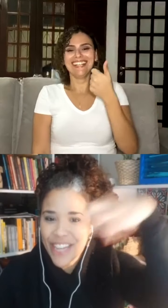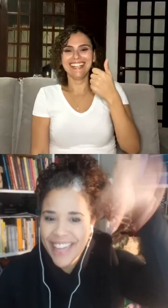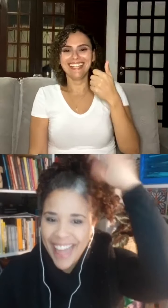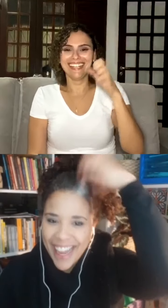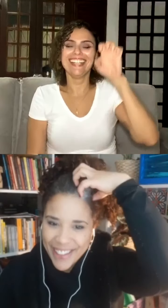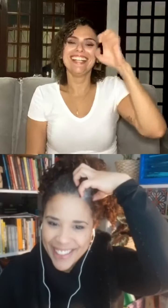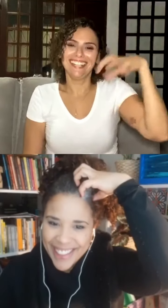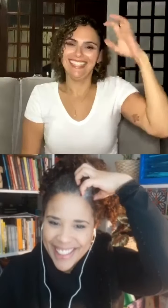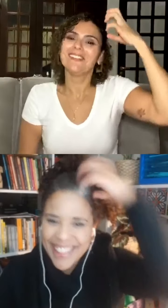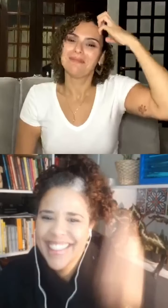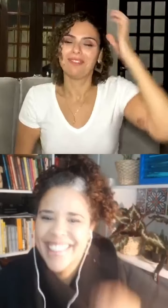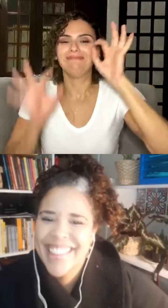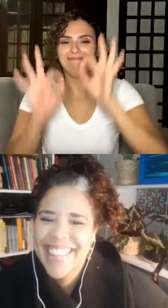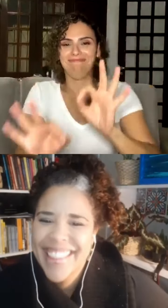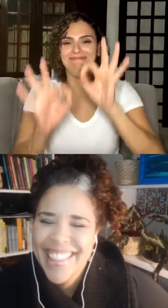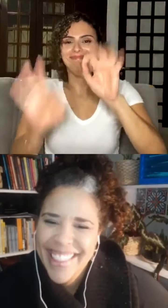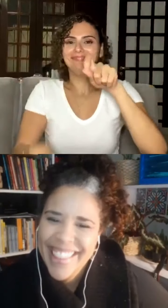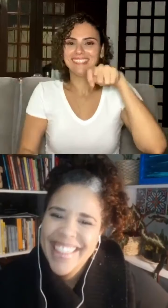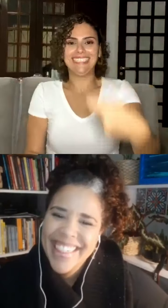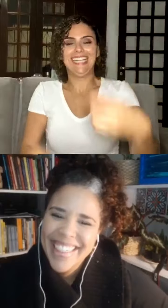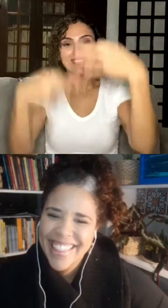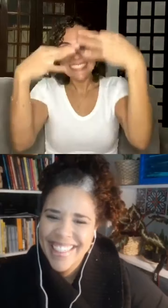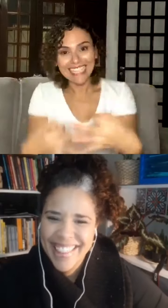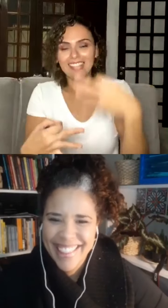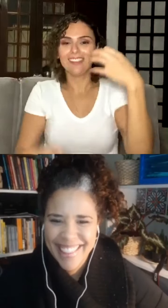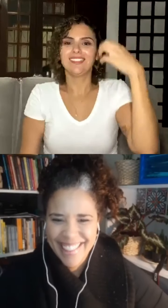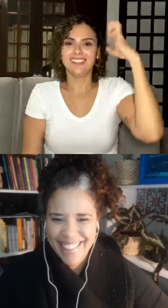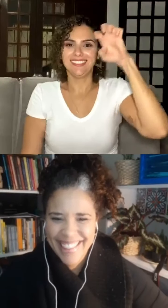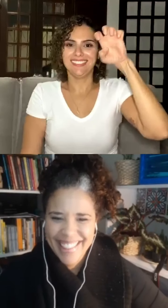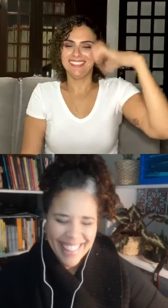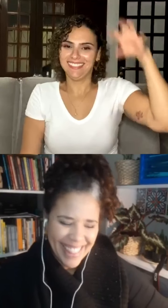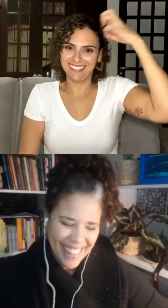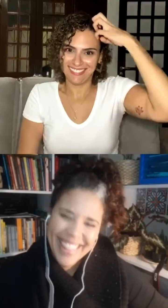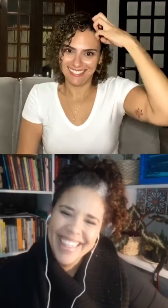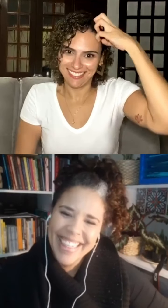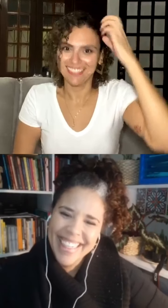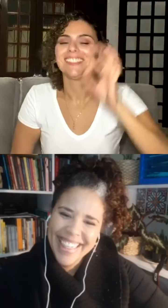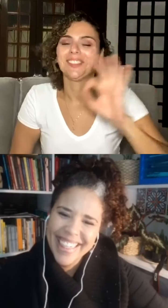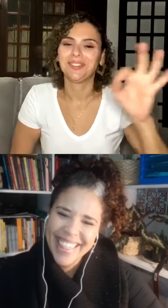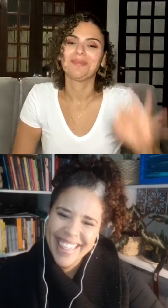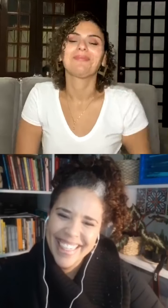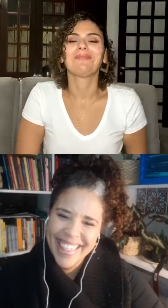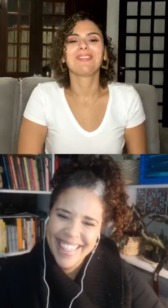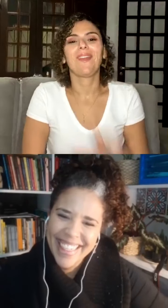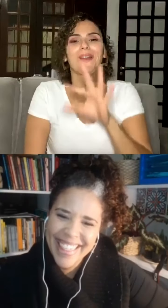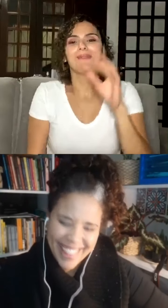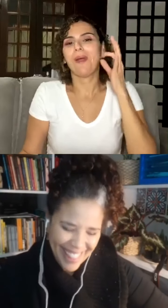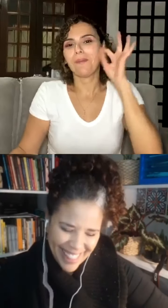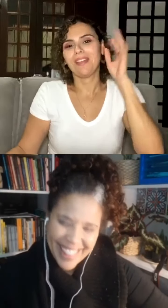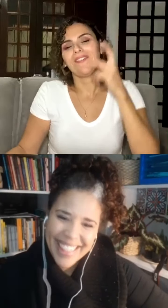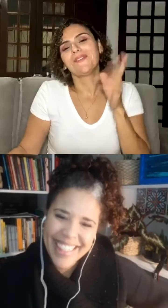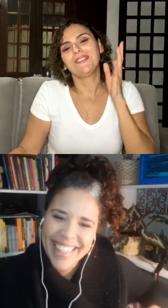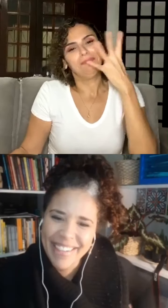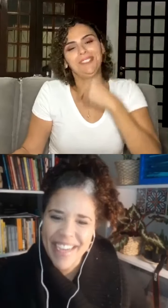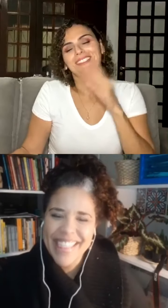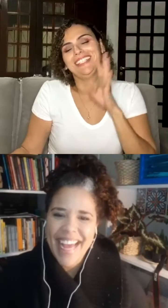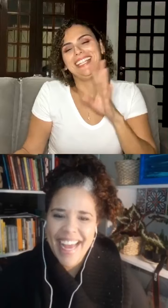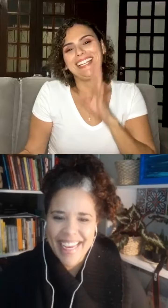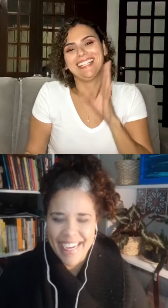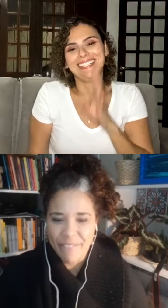já tenho. Então fica. Fica legal, é bonito pra caramba também o seu. Que é um